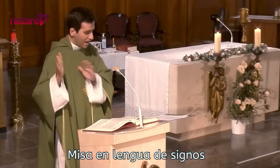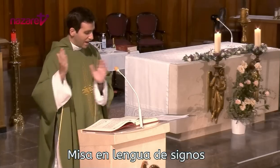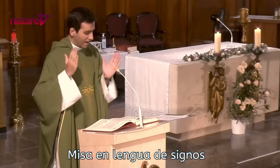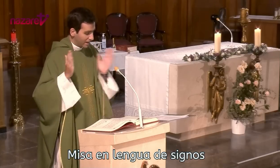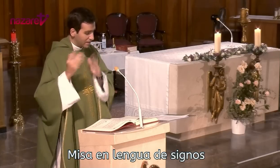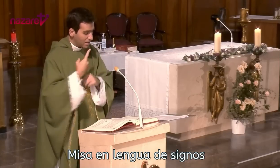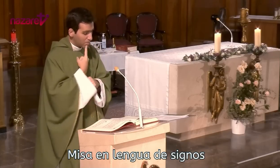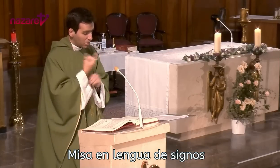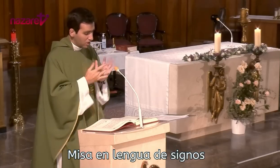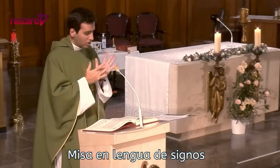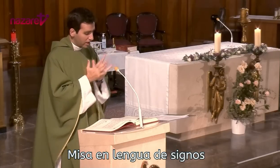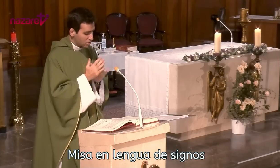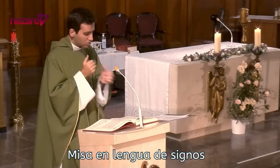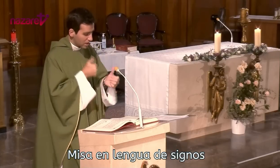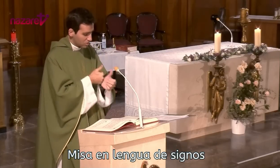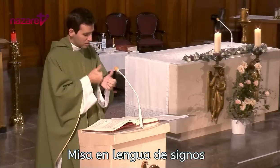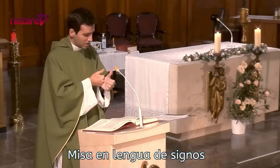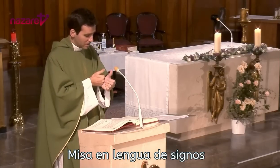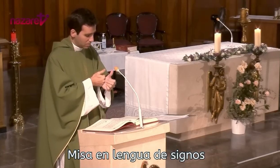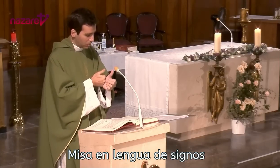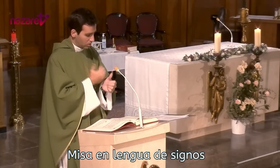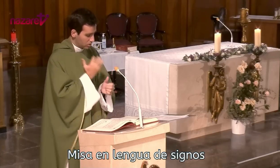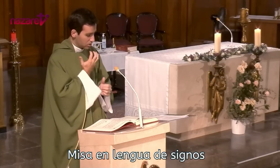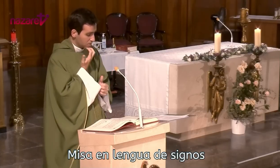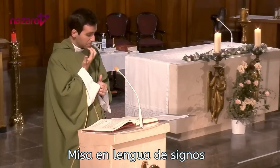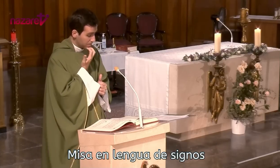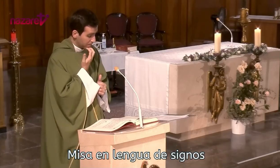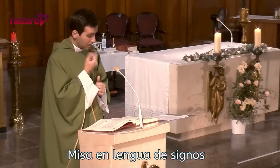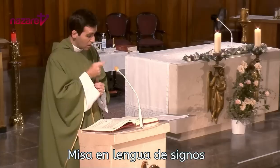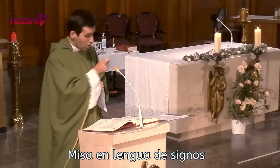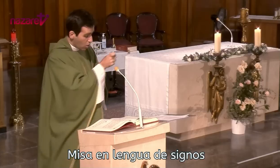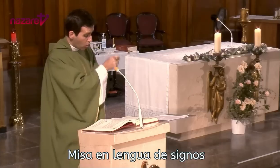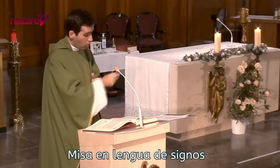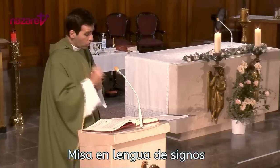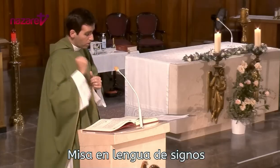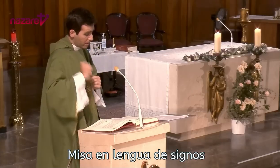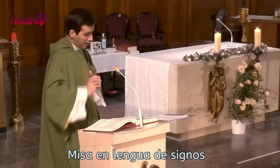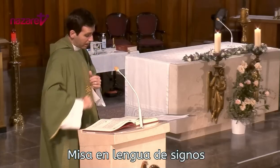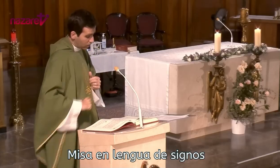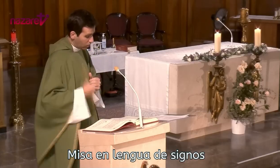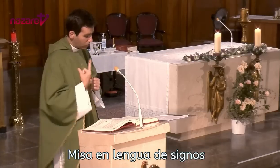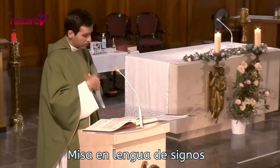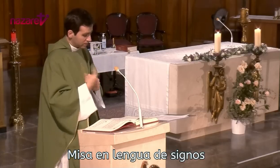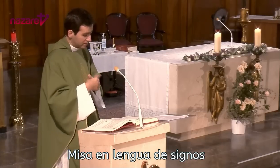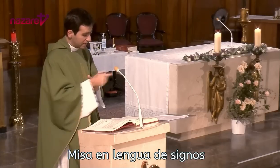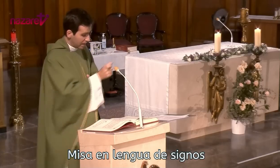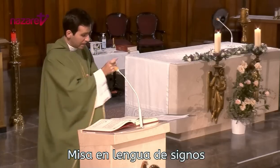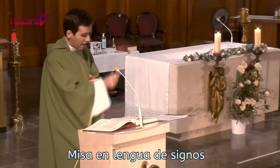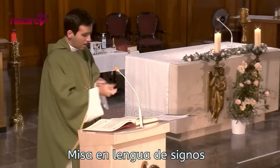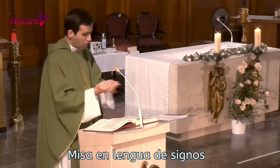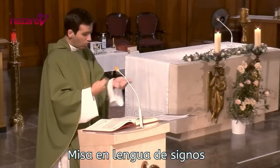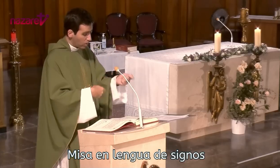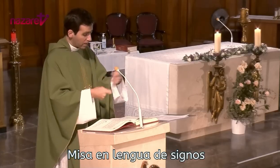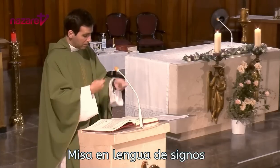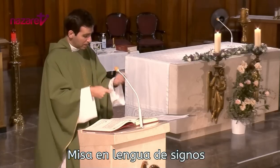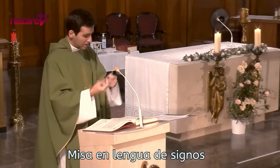En aquel tiempo dijo Jesús a sus discípulos: un hombre rico tenía un